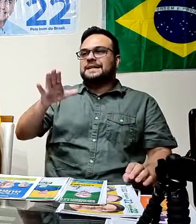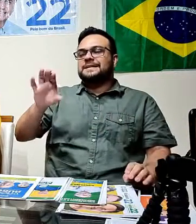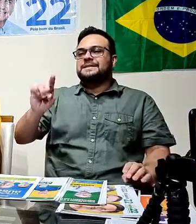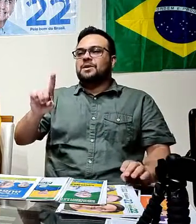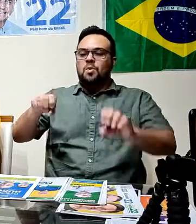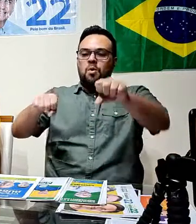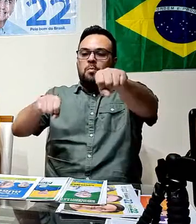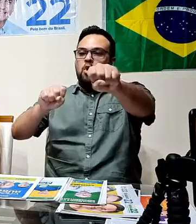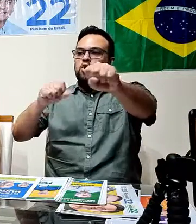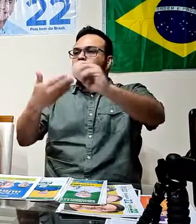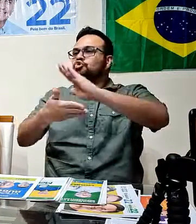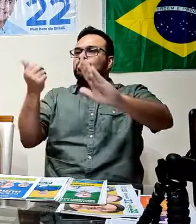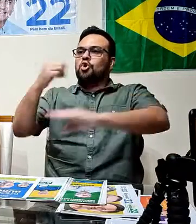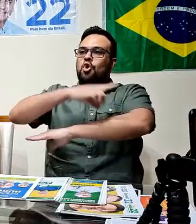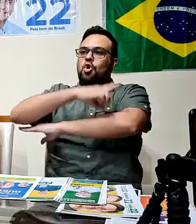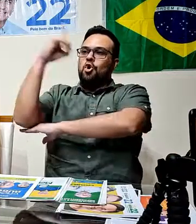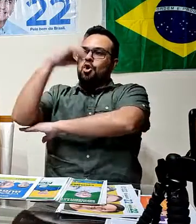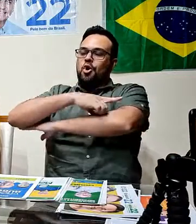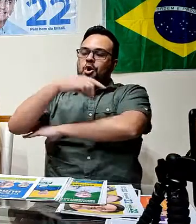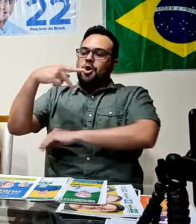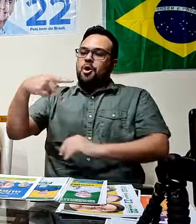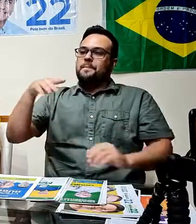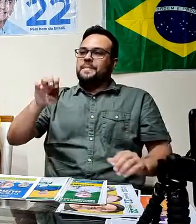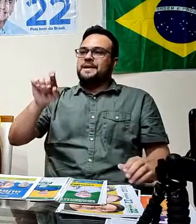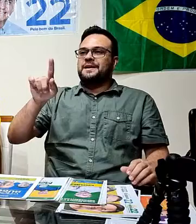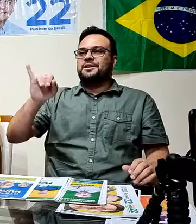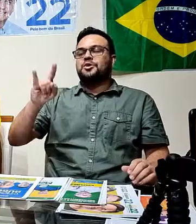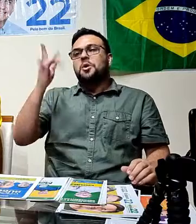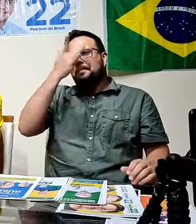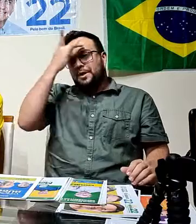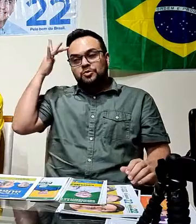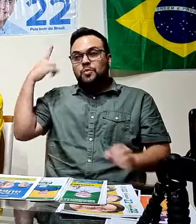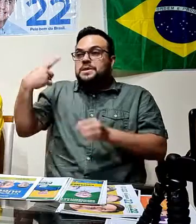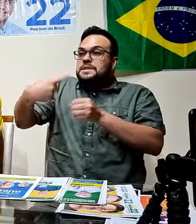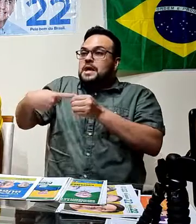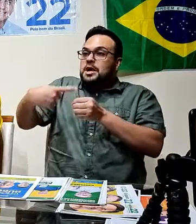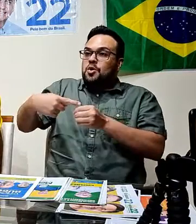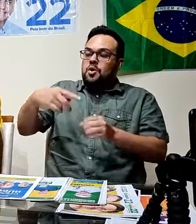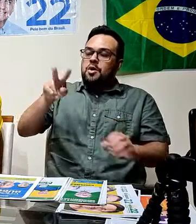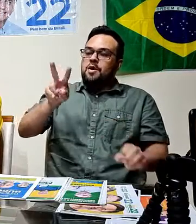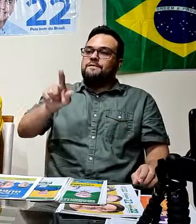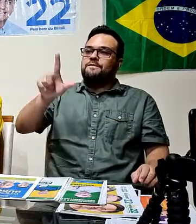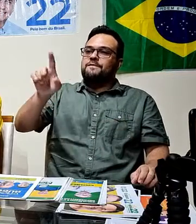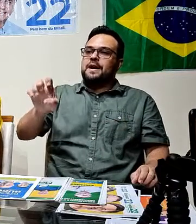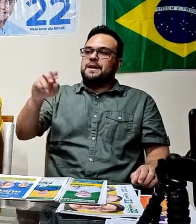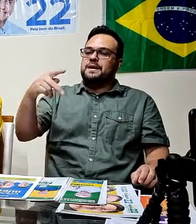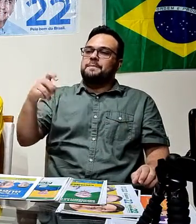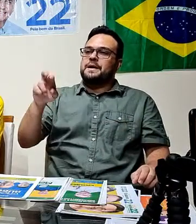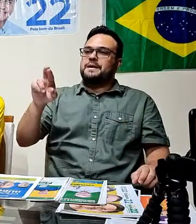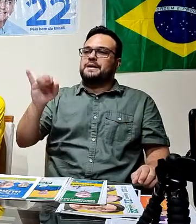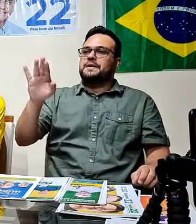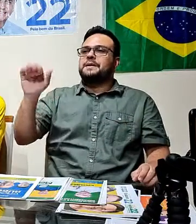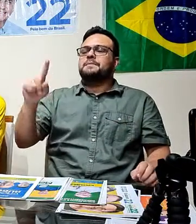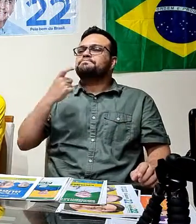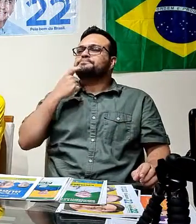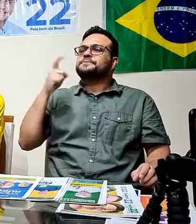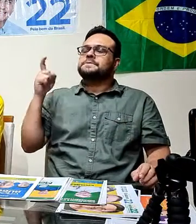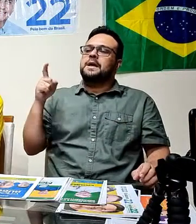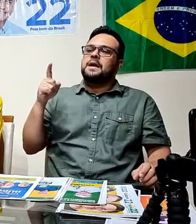mais pedágio. Né? Então você que mora no Vale do Paraíba, você que vai na Rio Santos, é Volta Redonda,